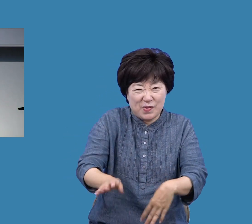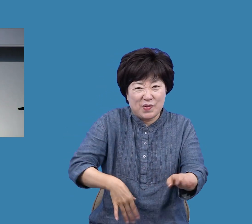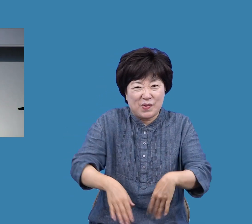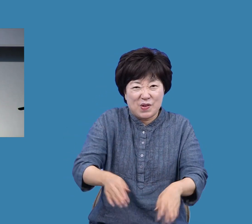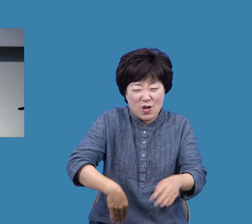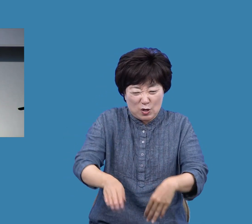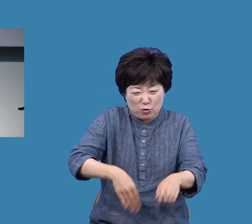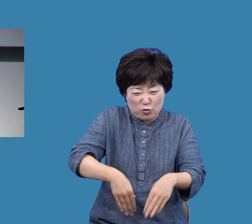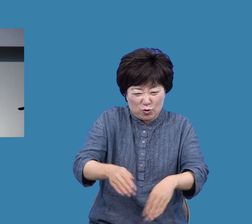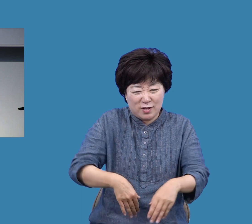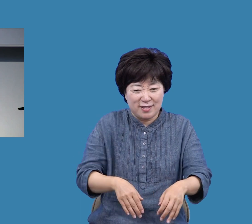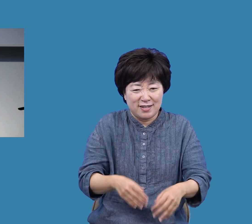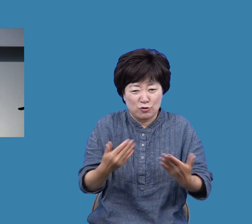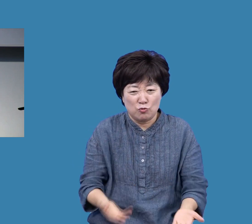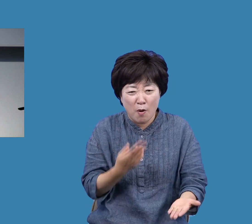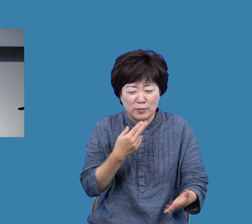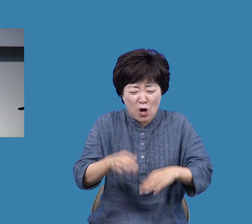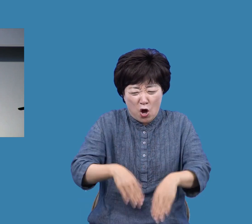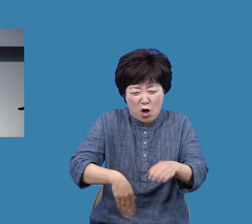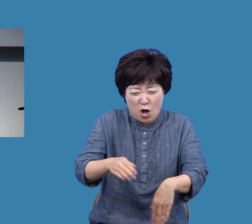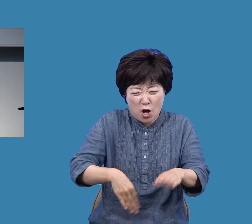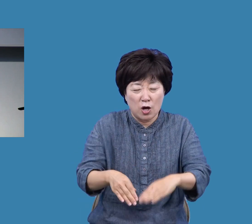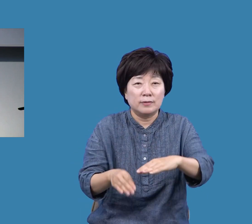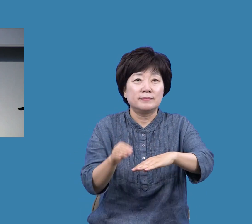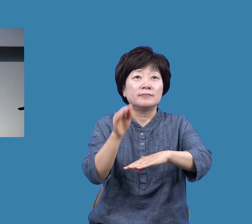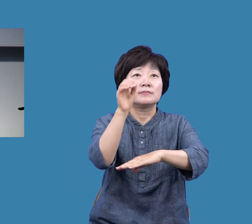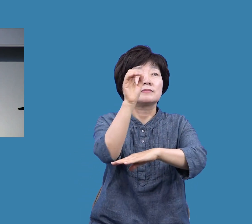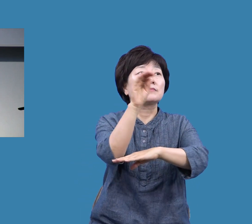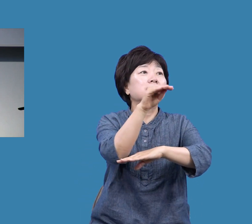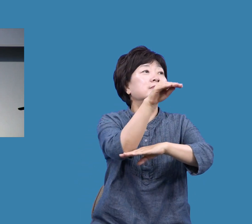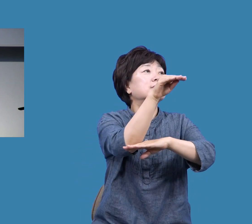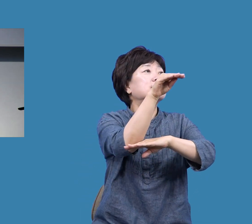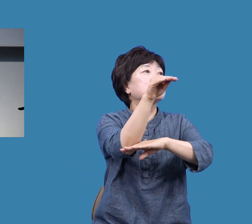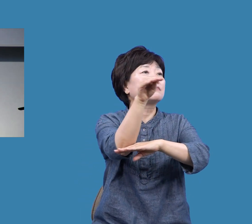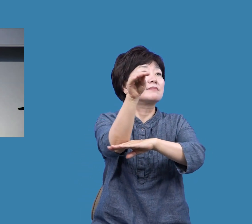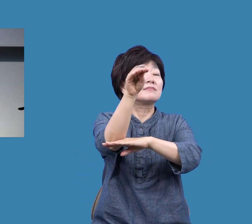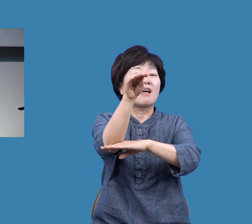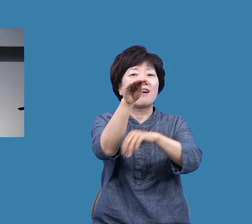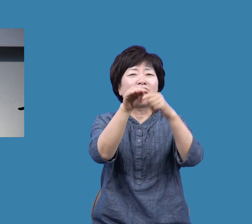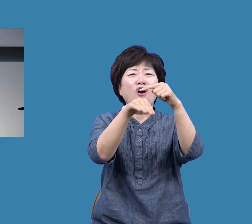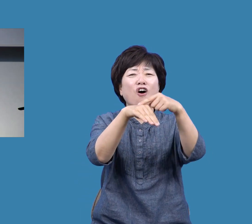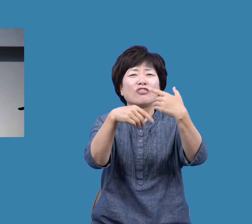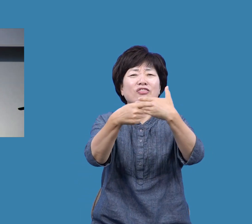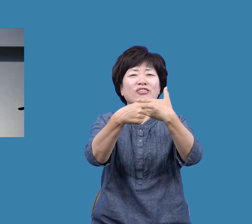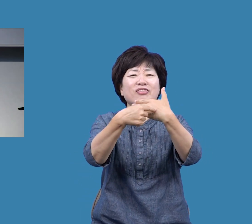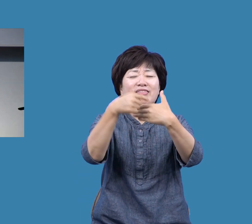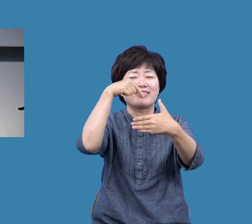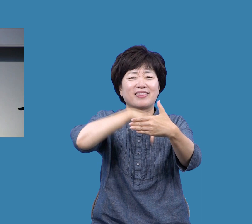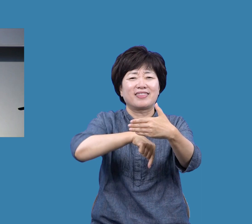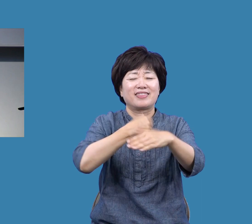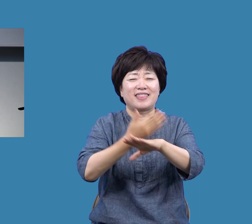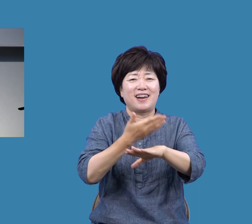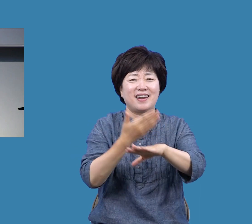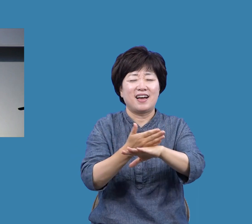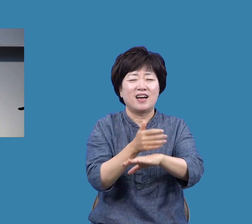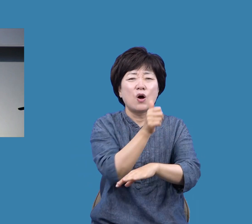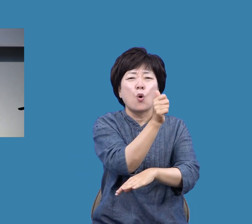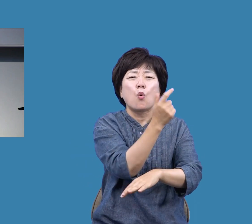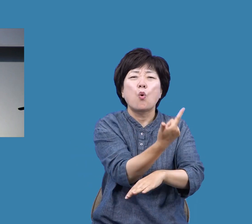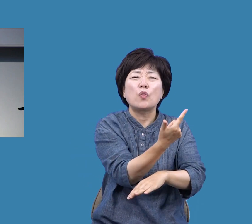발이요 쉴 새 없이 이러고 있어요. 그러니까 이제 안 깔아앉고 떠 있지. 이게 이제 혼으로 하는